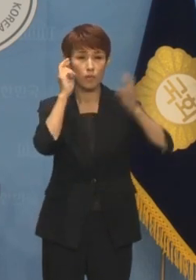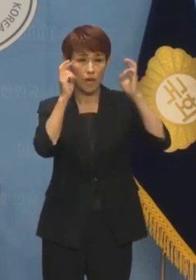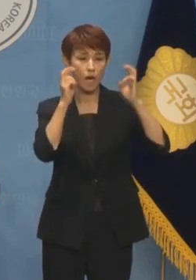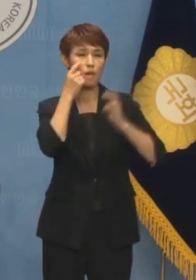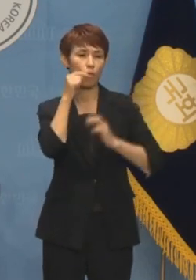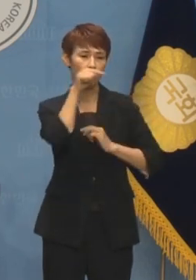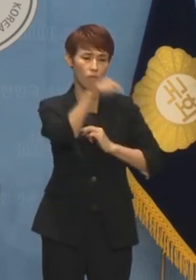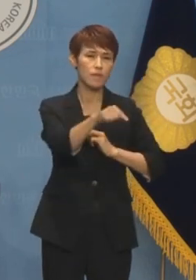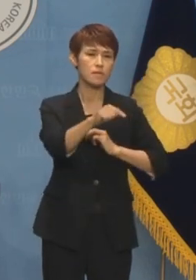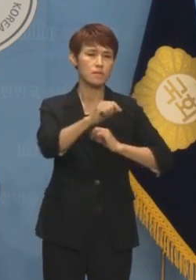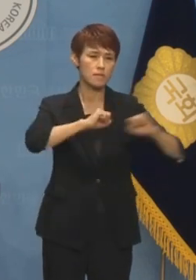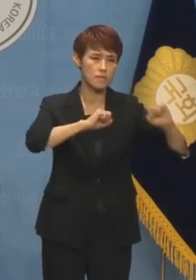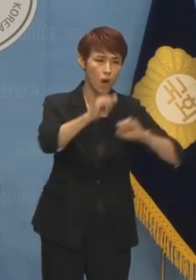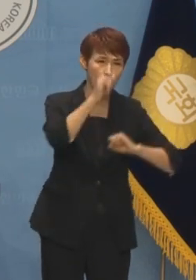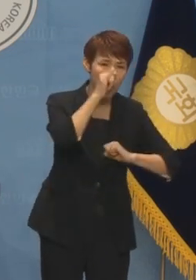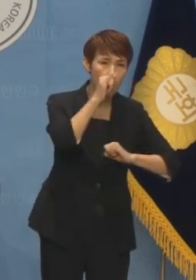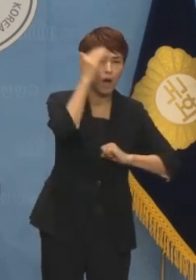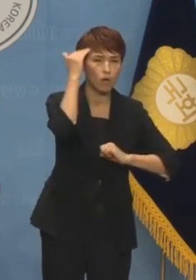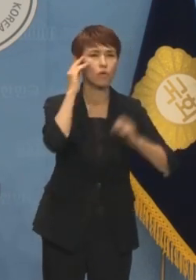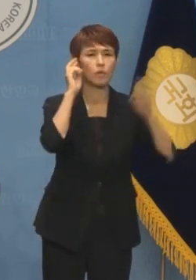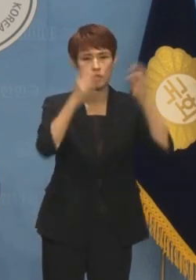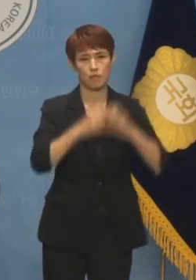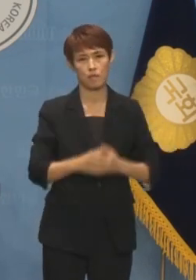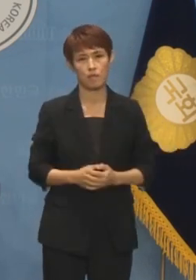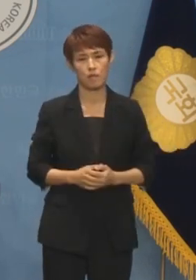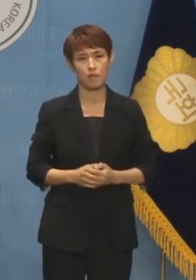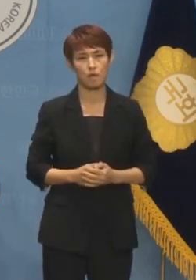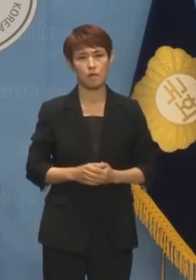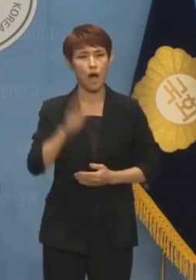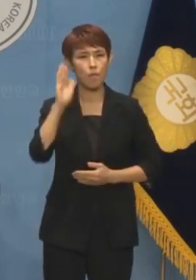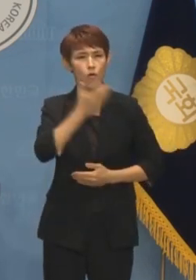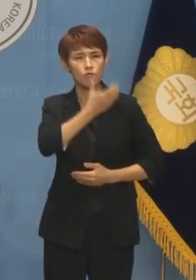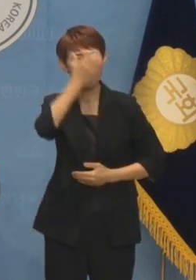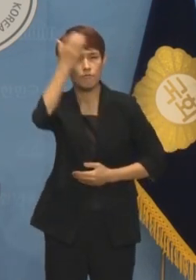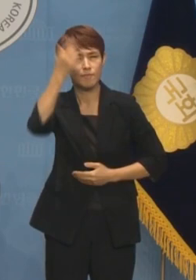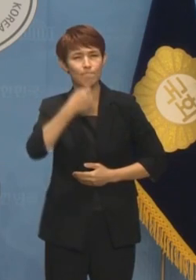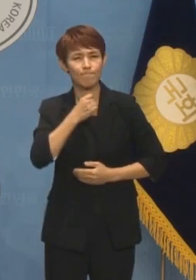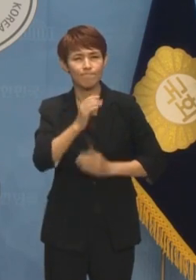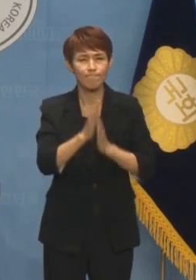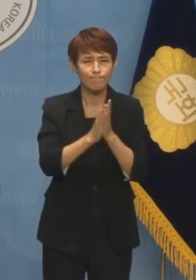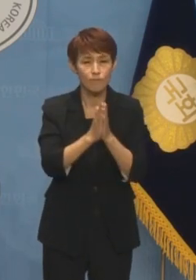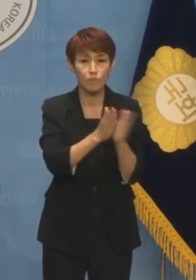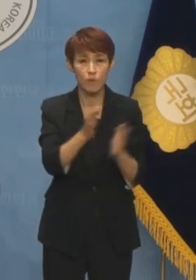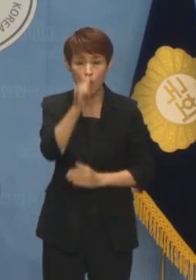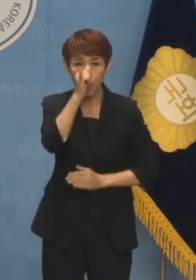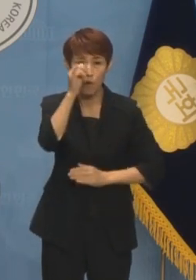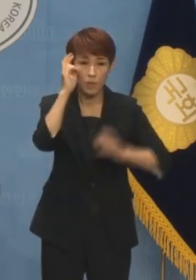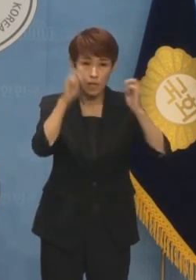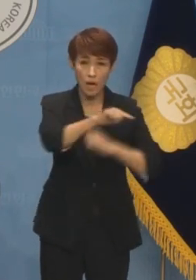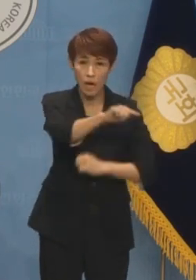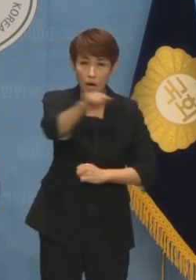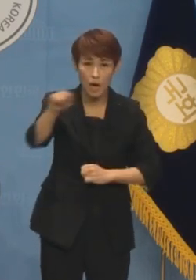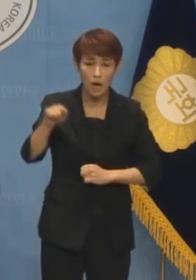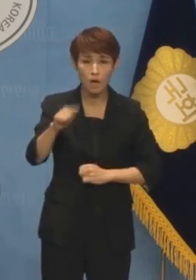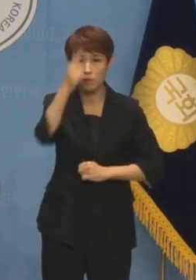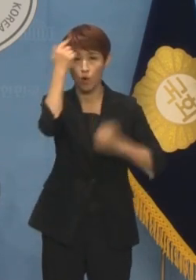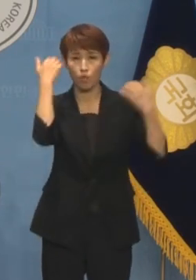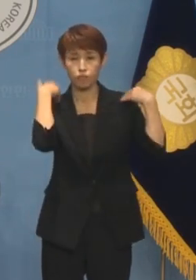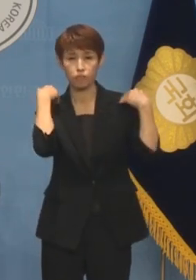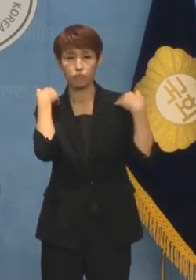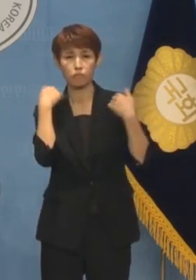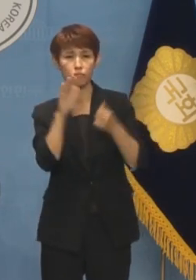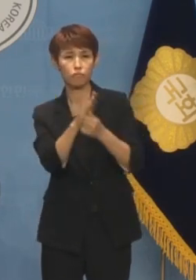우리나라 기업들, 유니콘을 꿈꾸며 글로벌 진출을 준비하던 우리나라 스타트업들에게 정부가 주는